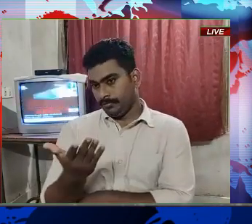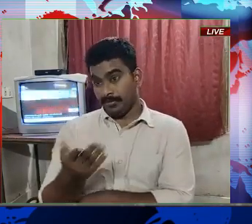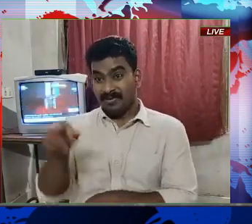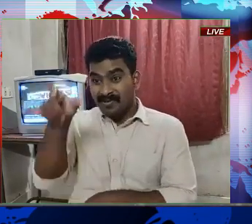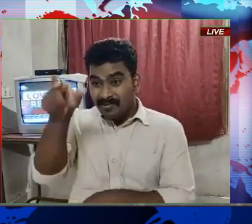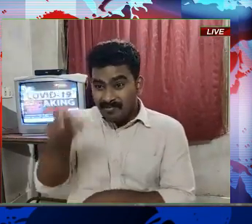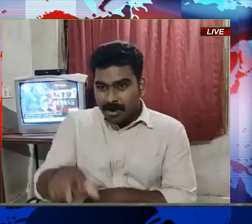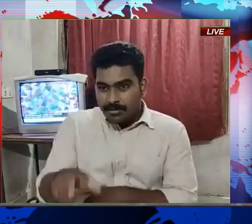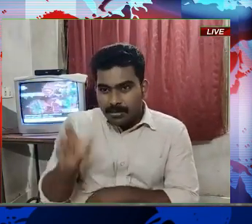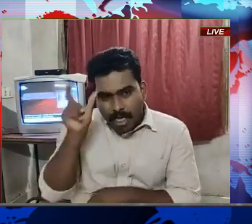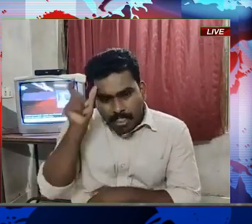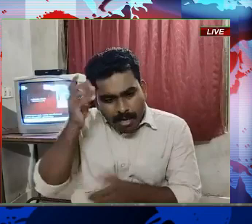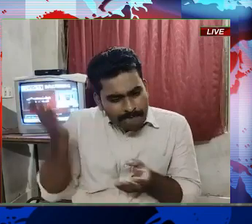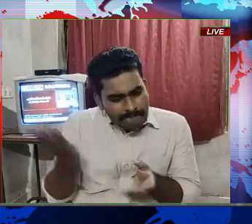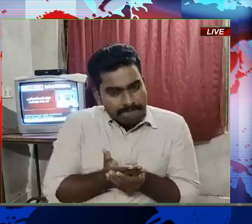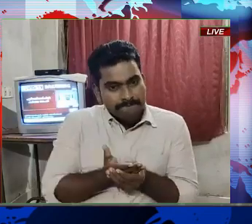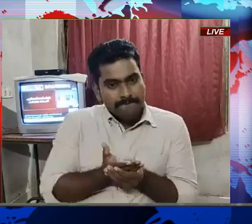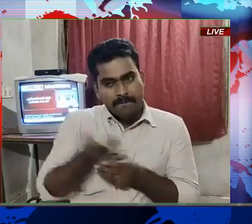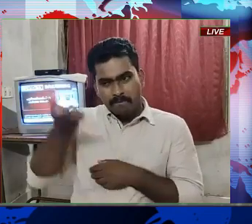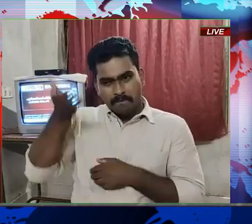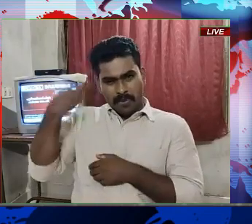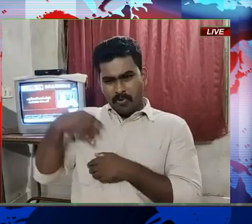സന്നദ്ധ പ്രവർത്തനം